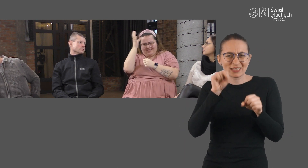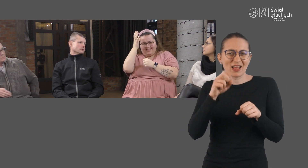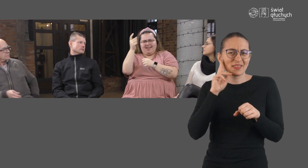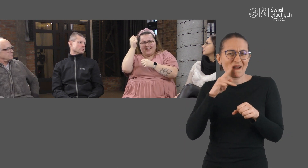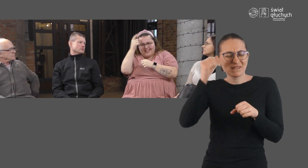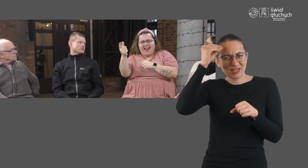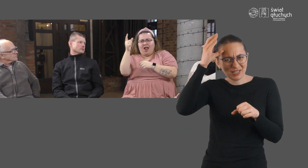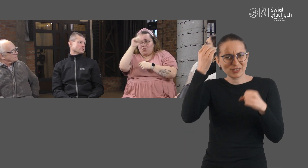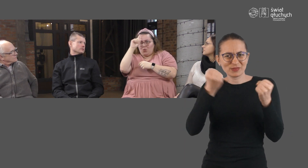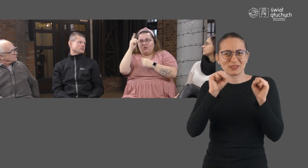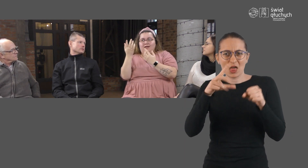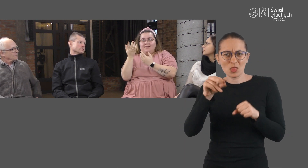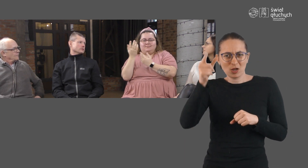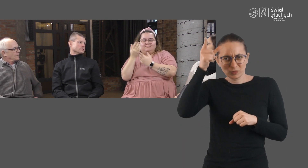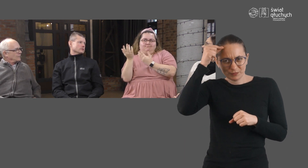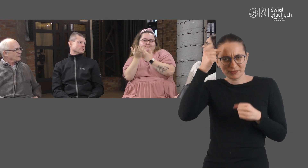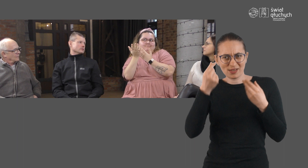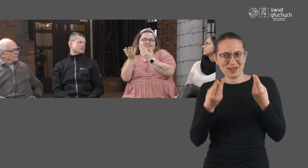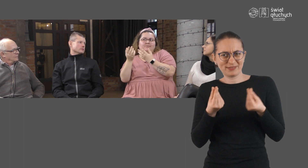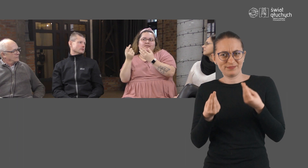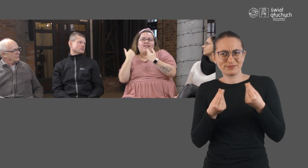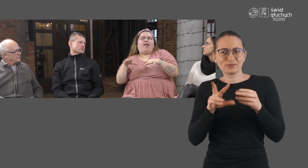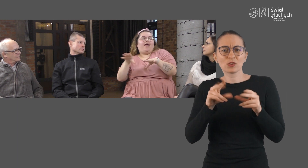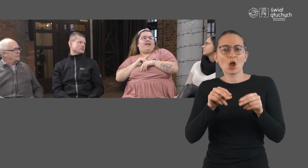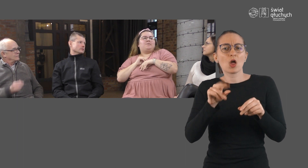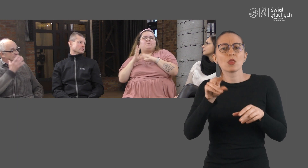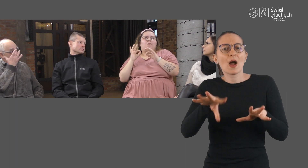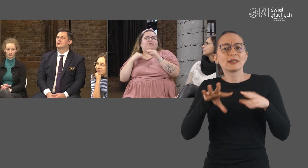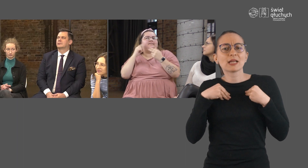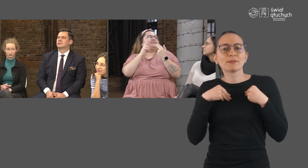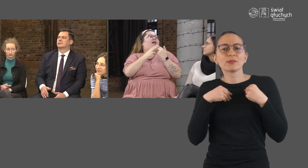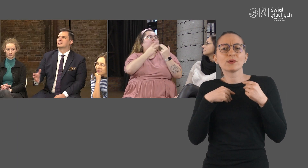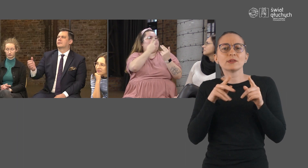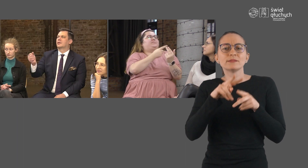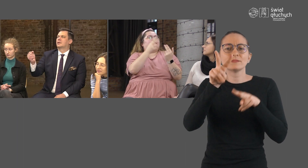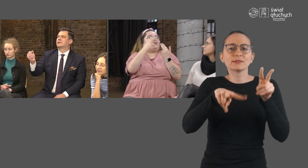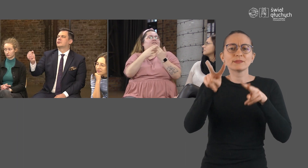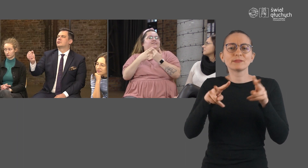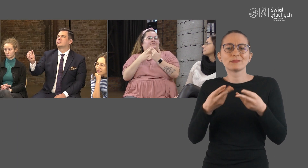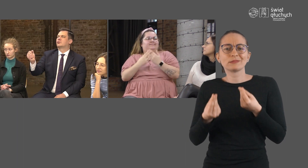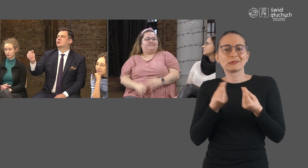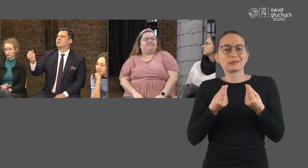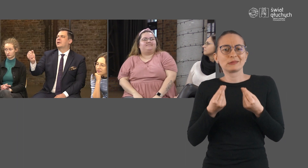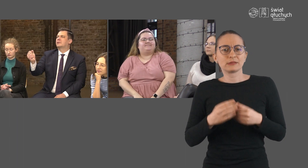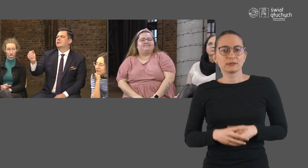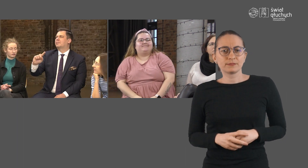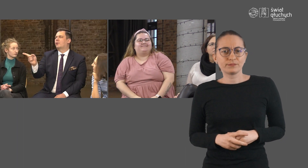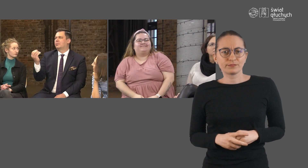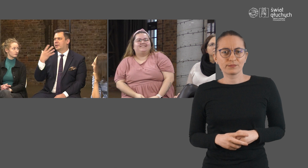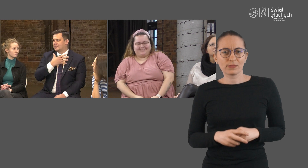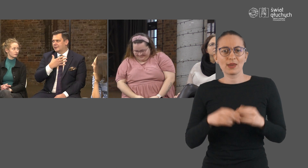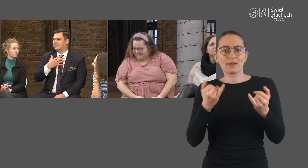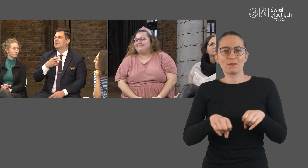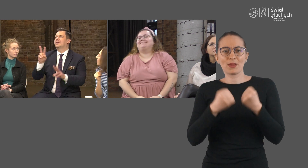głuchych. Naprawdę. Są osoby głuche, bardzo inteligentne, ale nie chcą być przyjmowane do pracy. Jest ten Trzymaj stereotyp. to